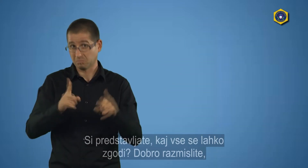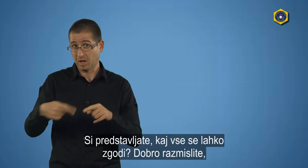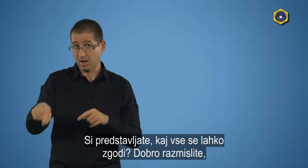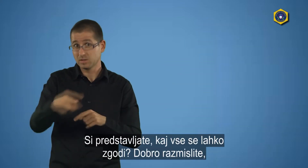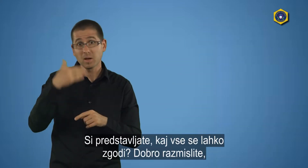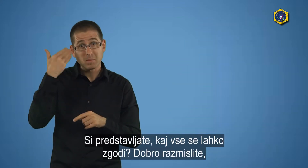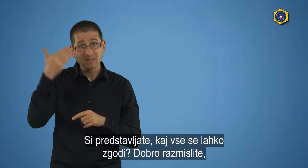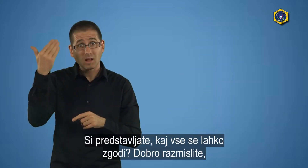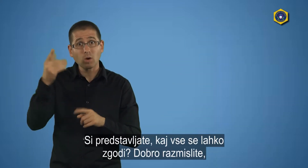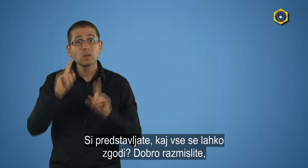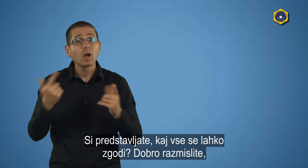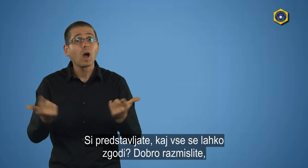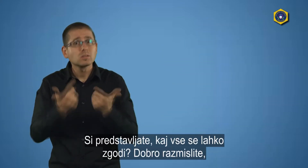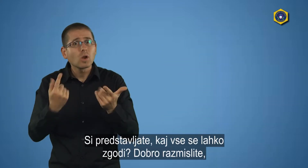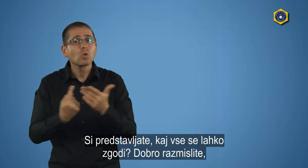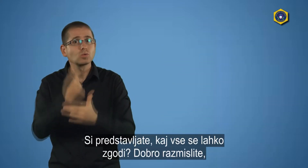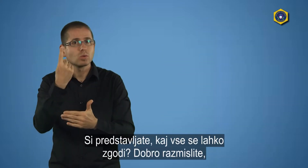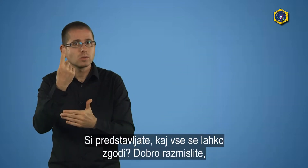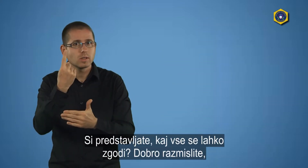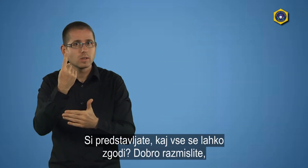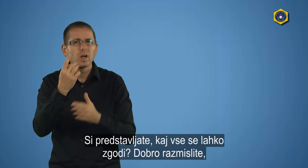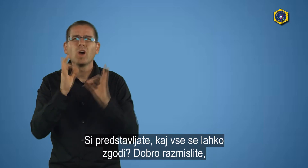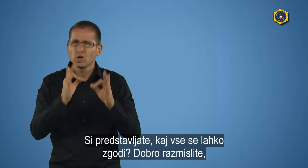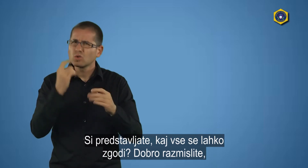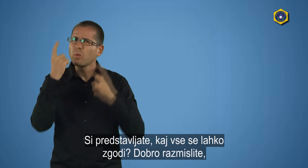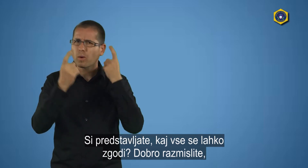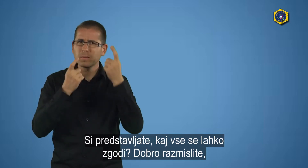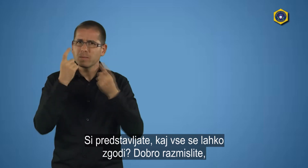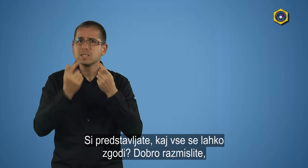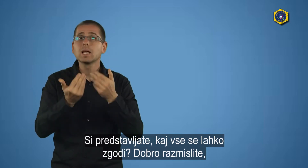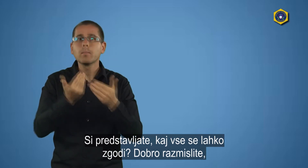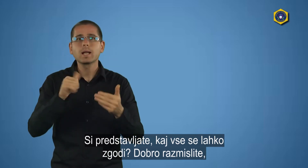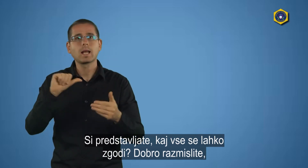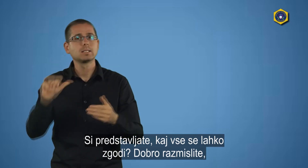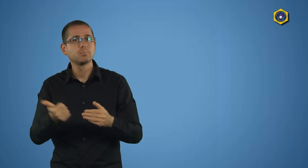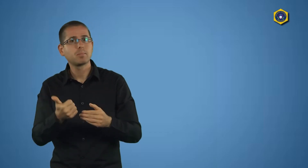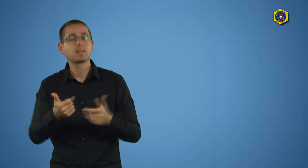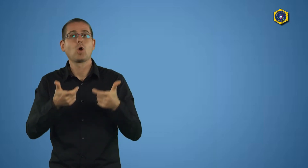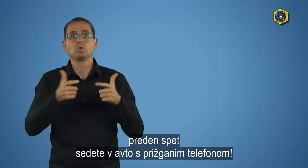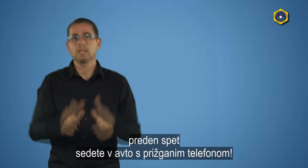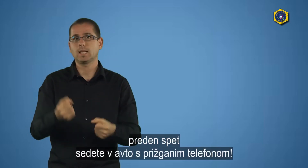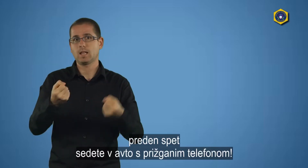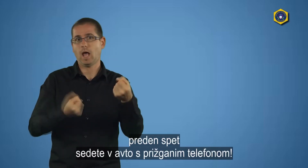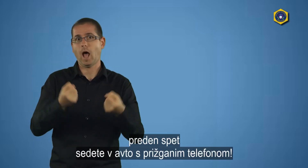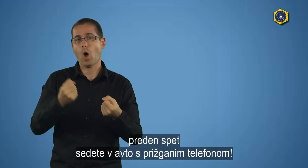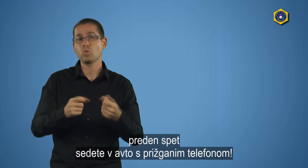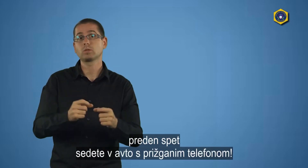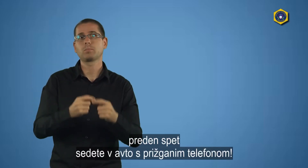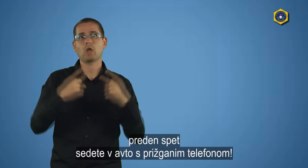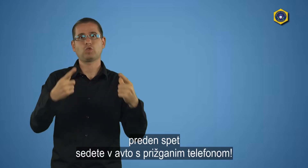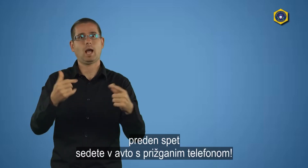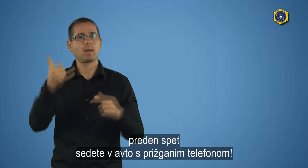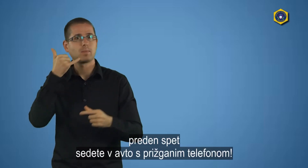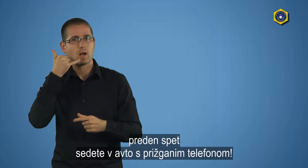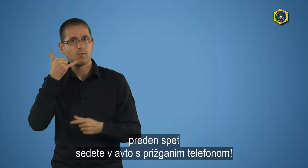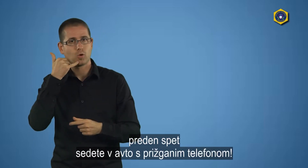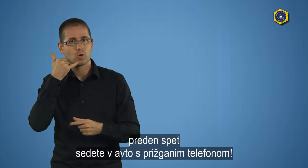Si predstavljate, kaj vse se lahko zgodi? Dobro razmislite, preden spet sedete v avto s prižganim telefonom,